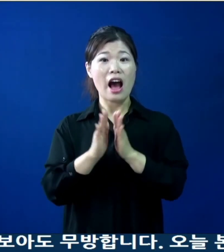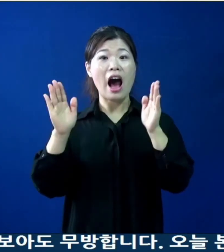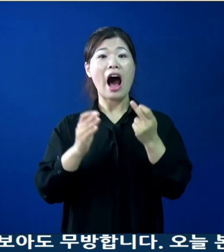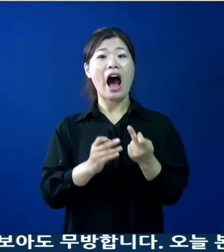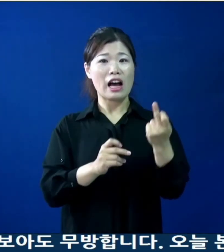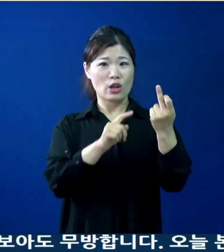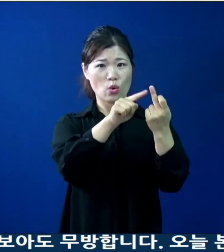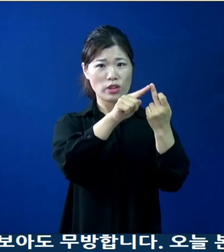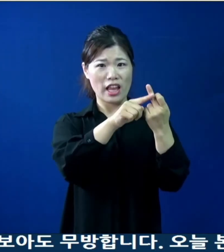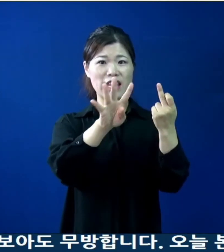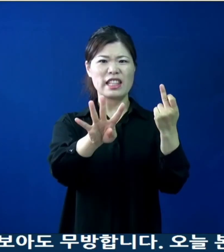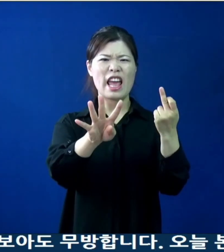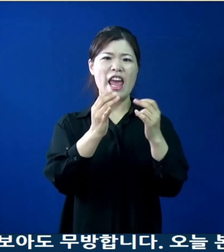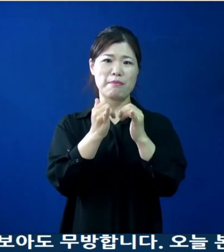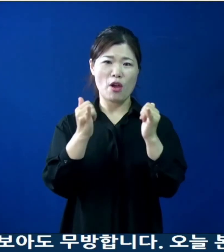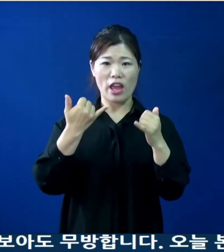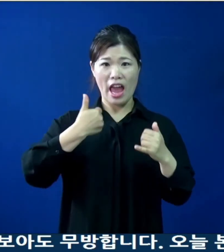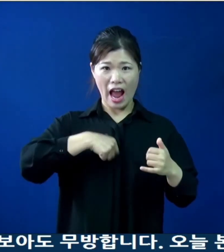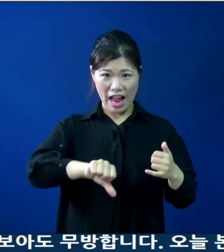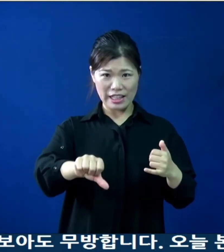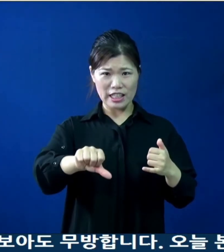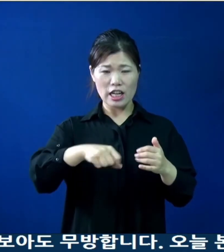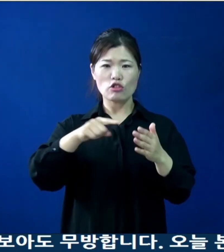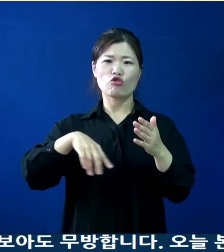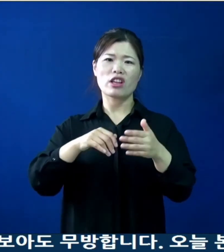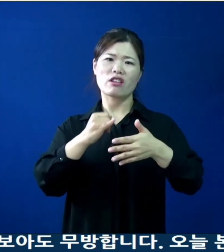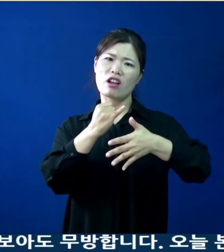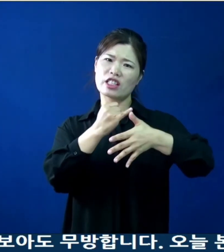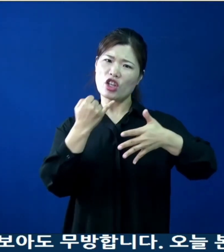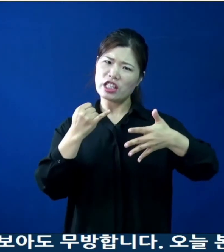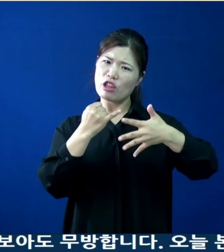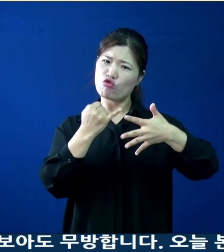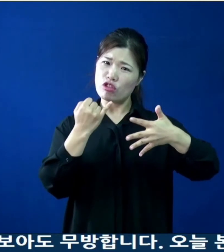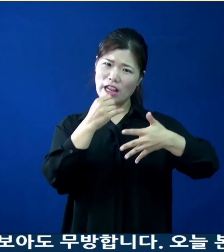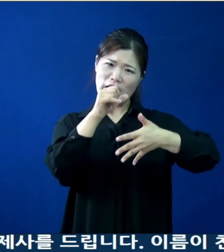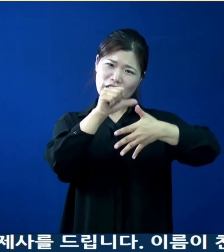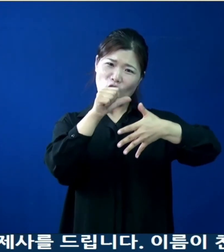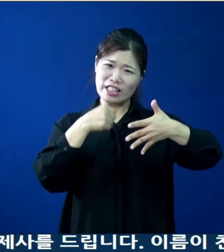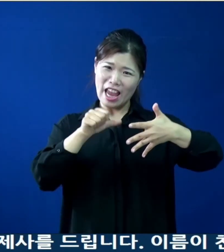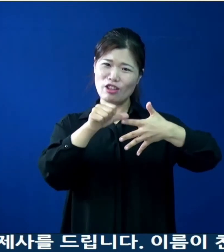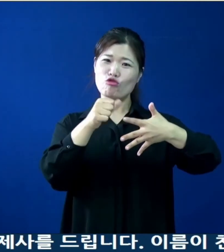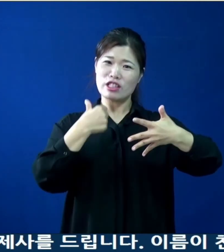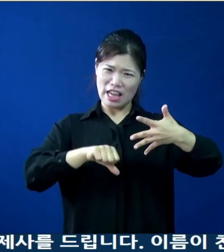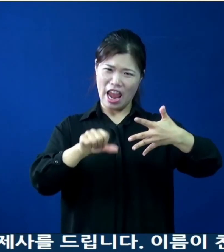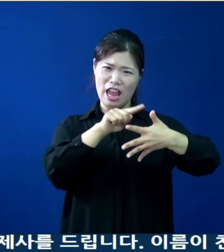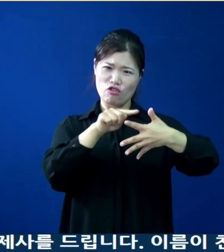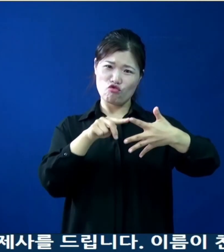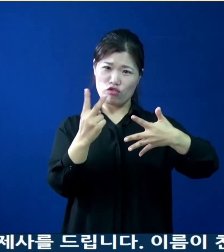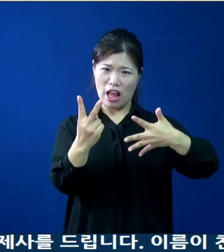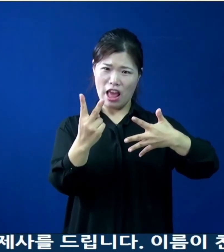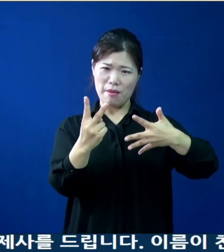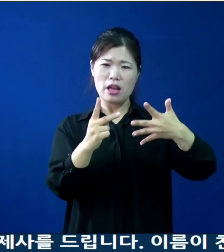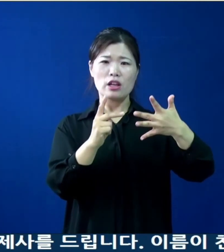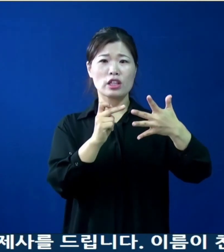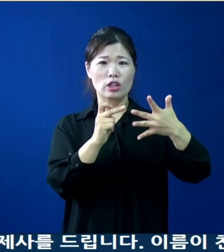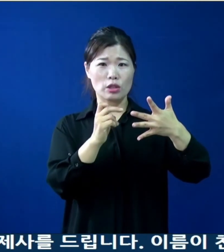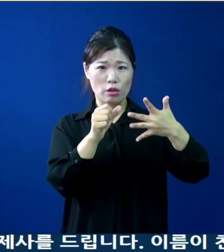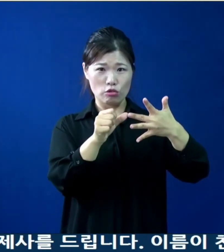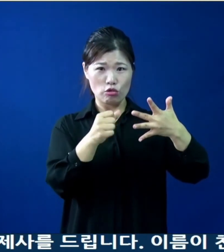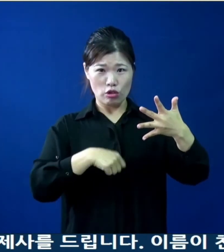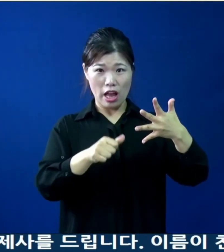아들 중에 첫째 아들과 둘째 아들이었을 것입니다. 셋째와 넷째 아들들의 이름도 나오는데